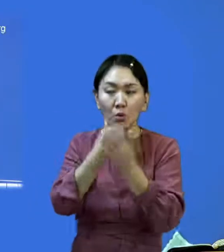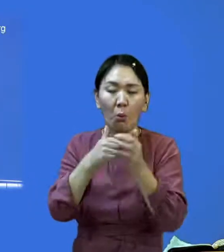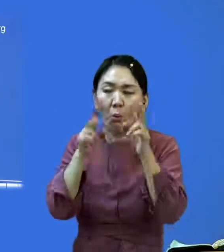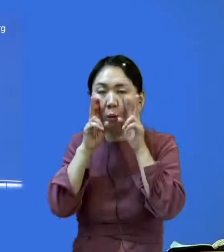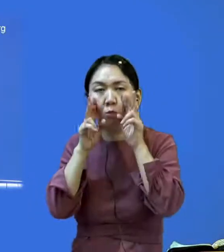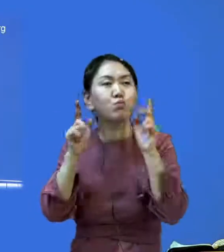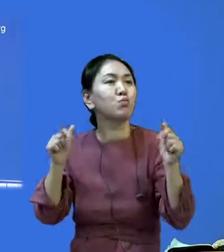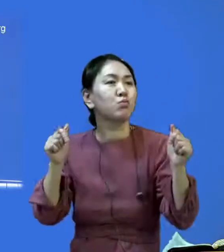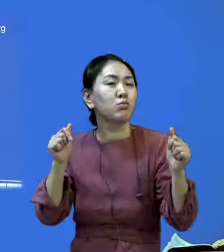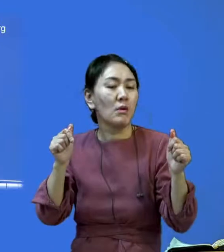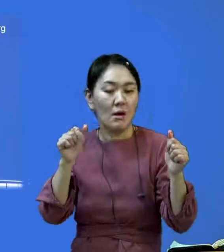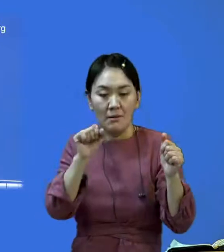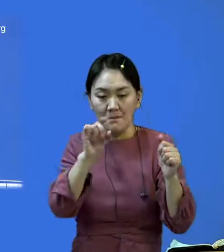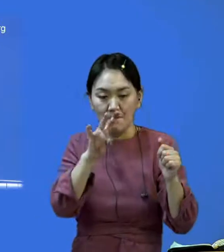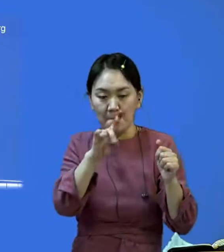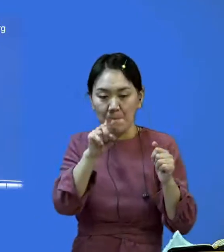байна.